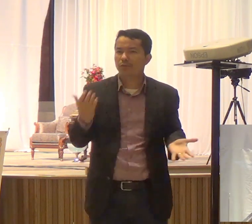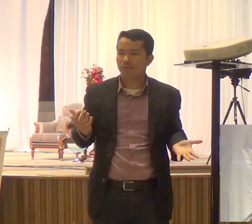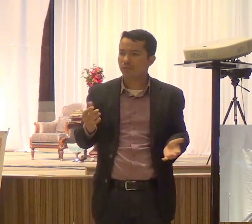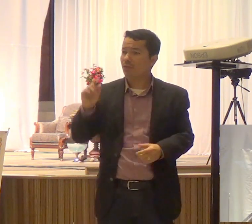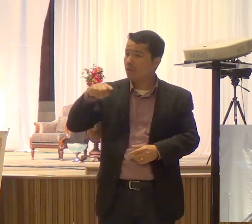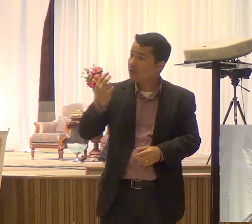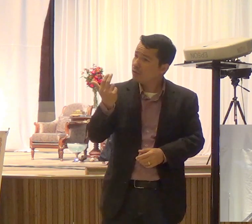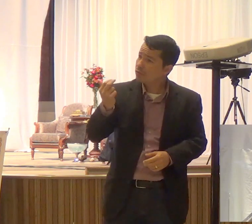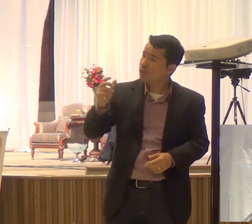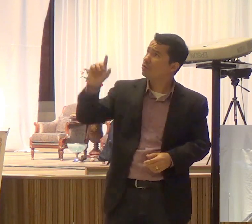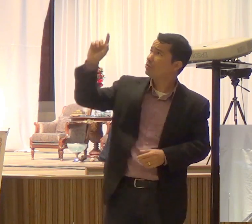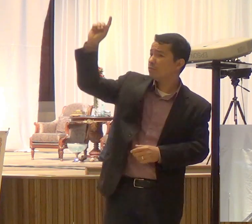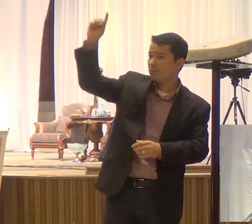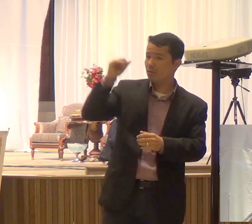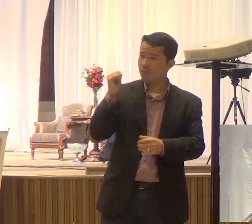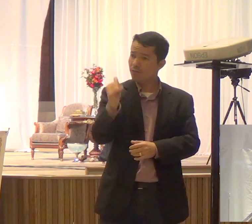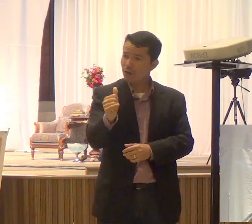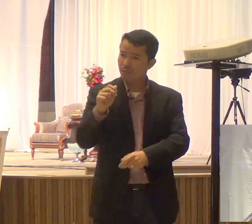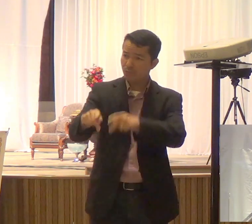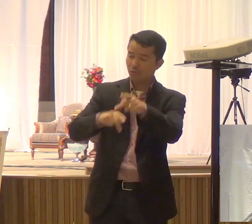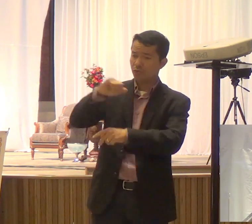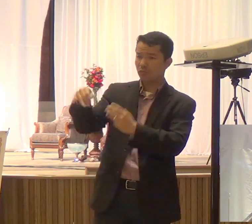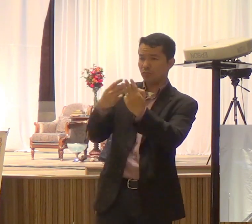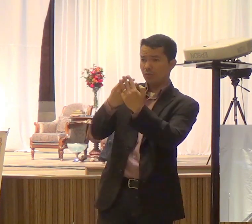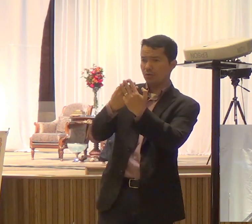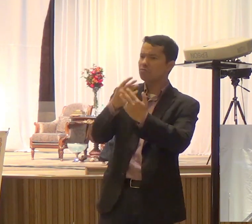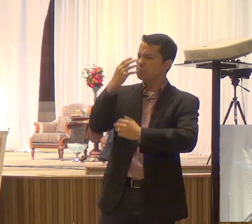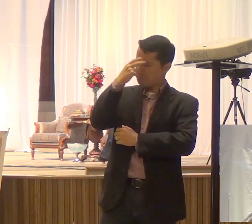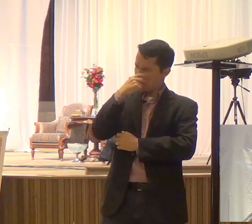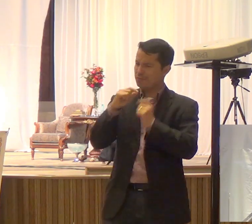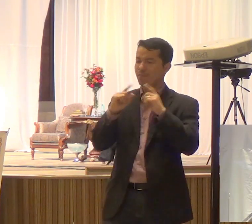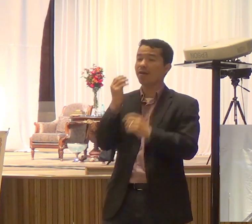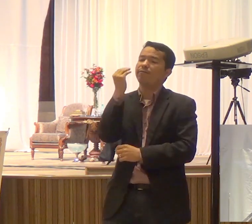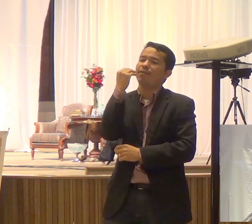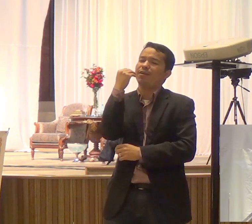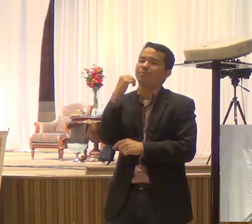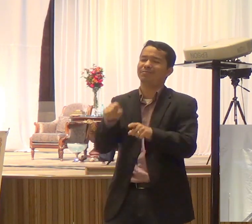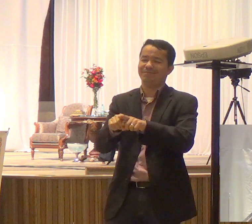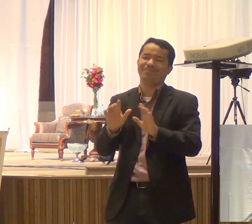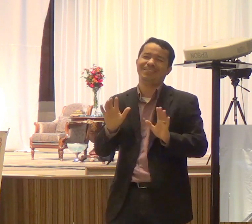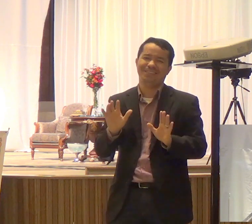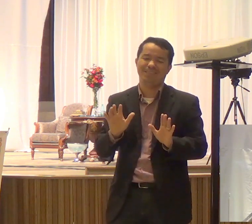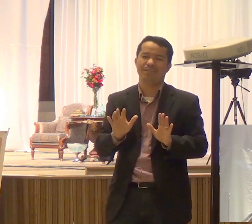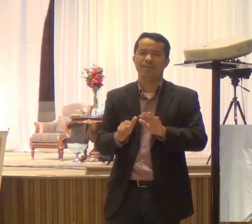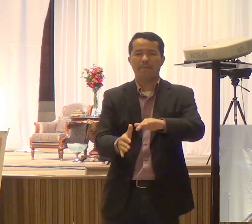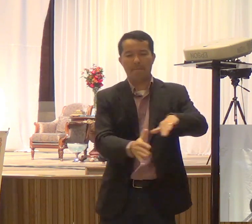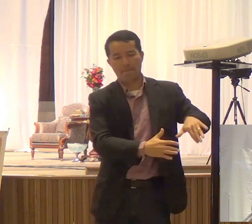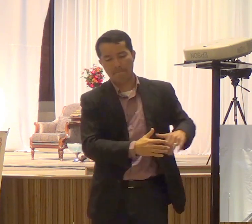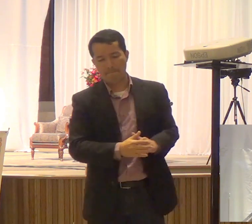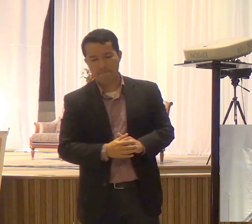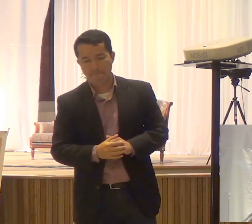Deus falar com o seu povo sobre essa realidade. Eu quero contar para você antes disso uma história.